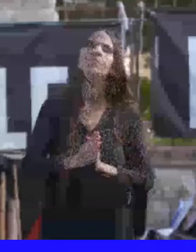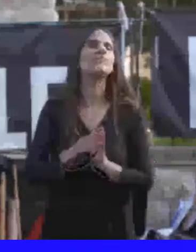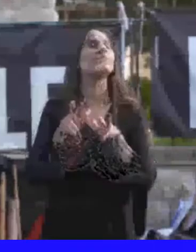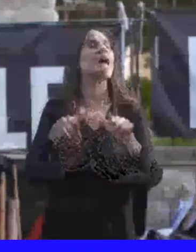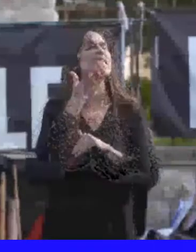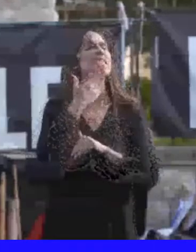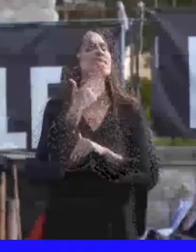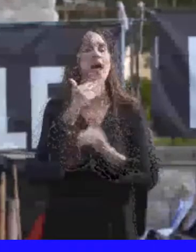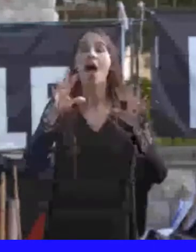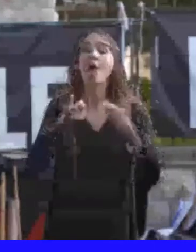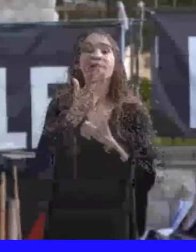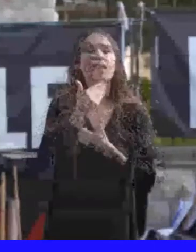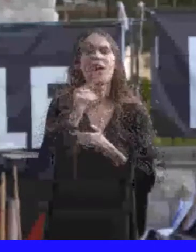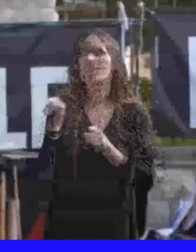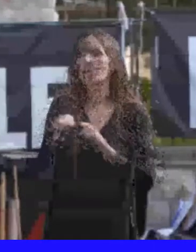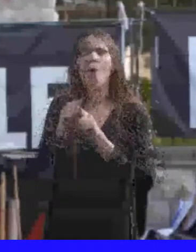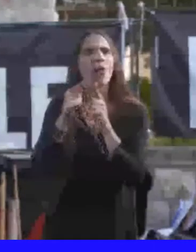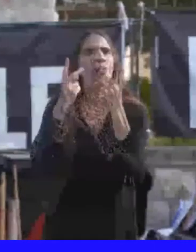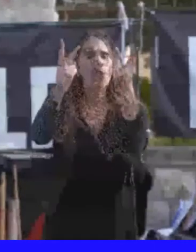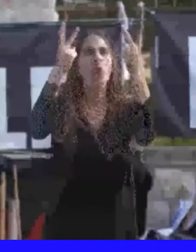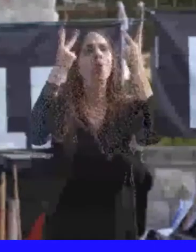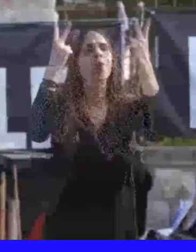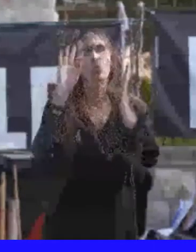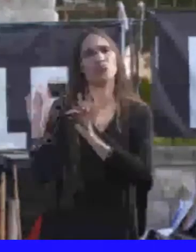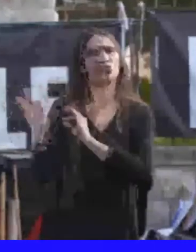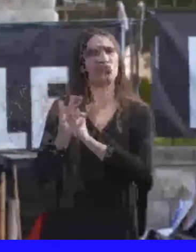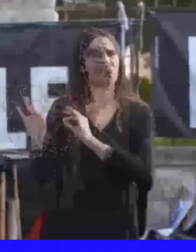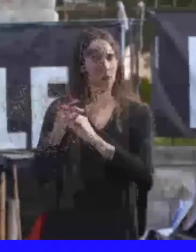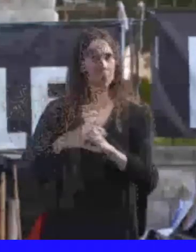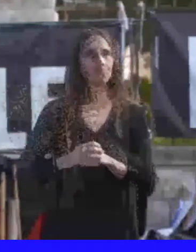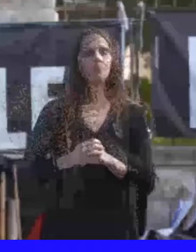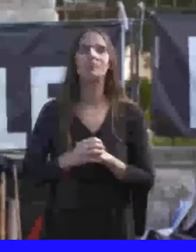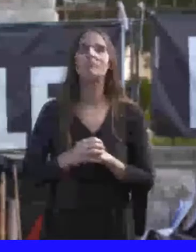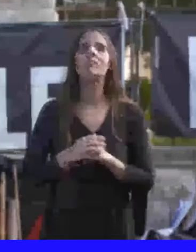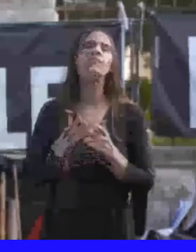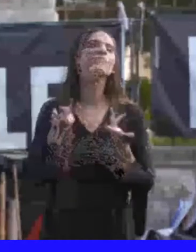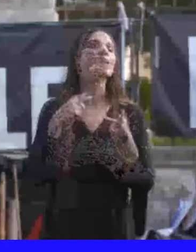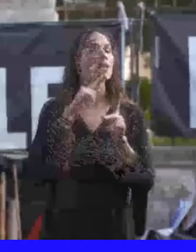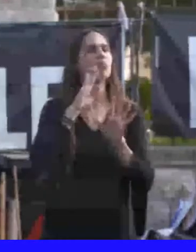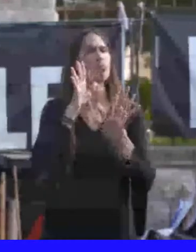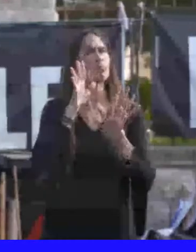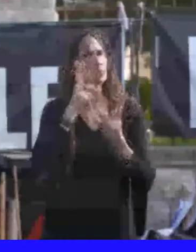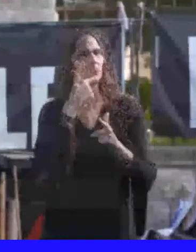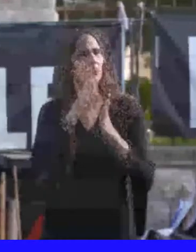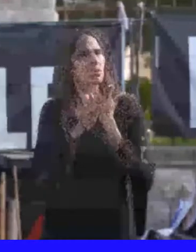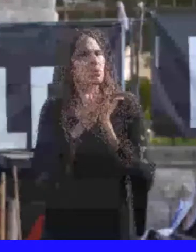וארץ ישראל ועם ישראל היו ערך עליון בעיניהם, צנועים וישרים.